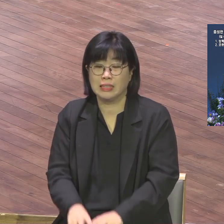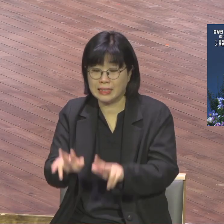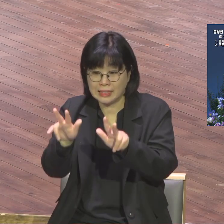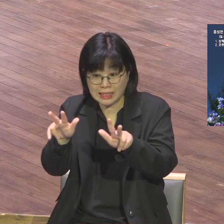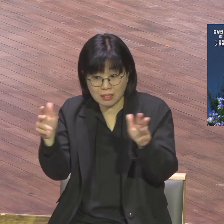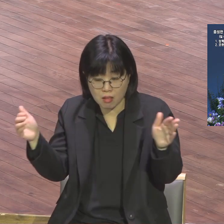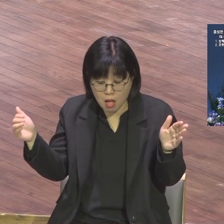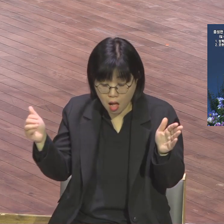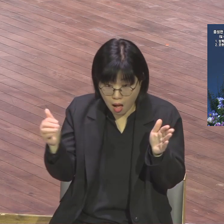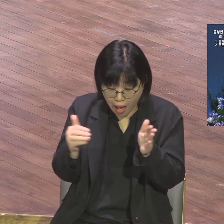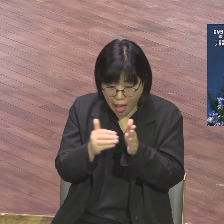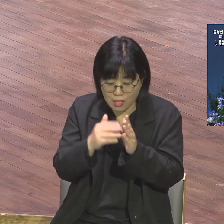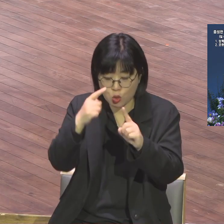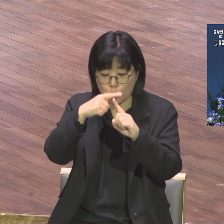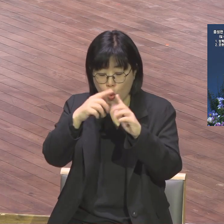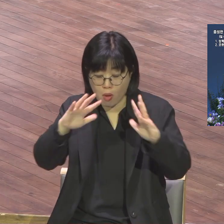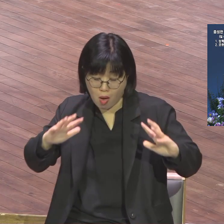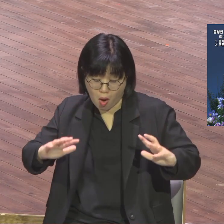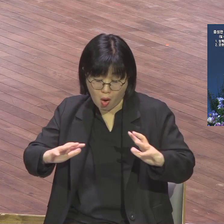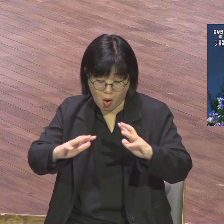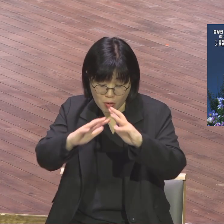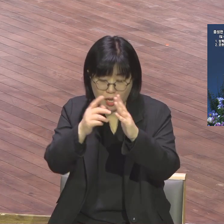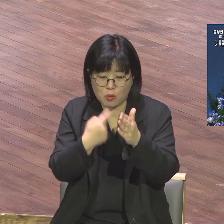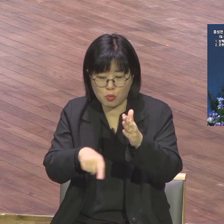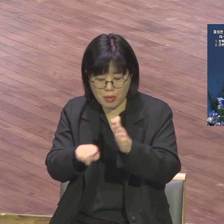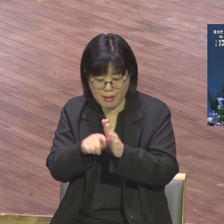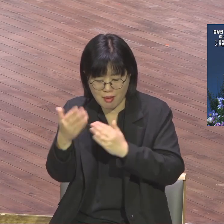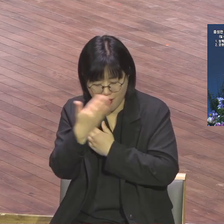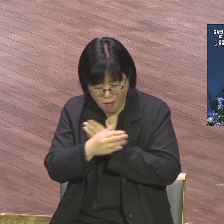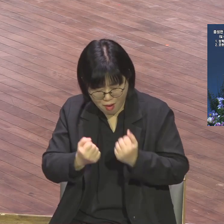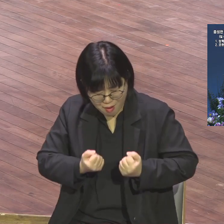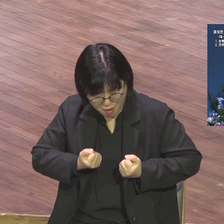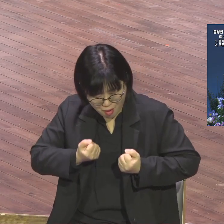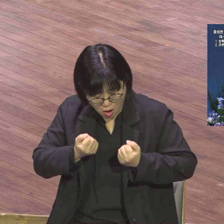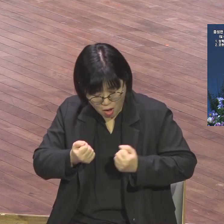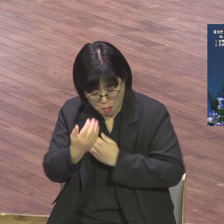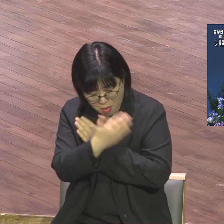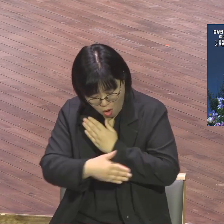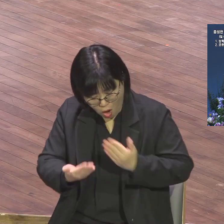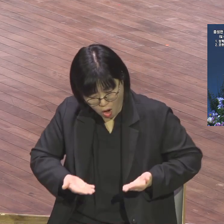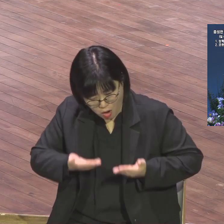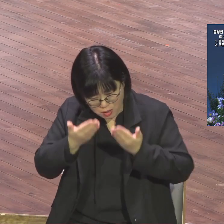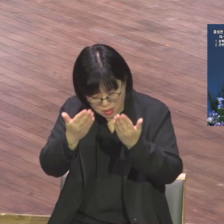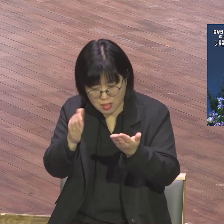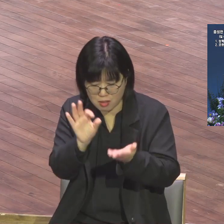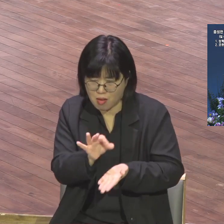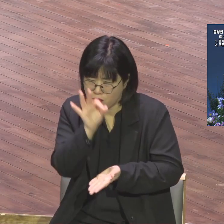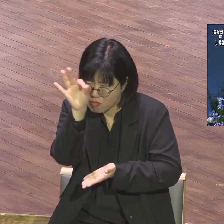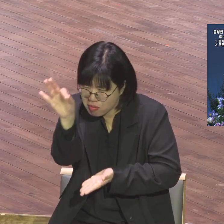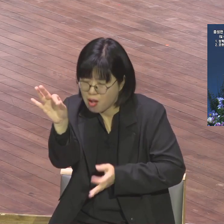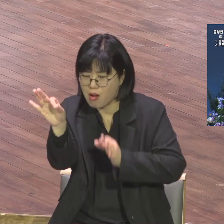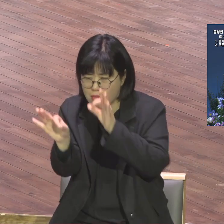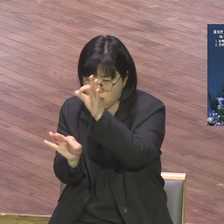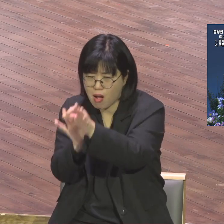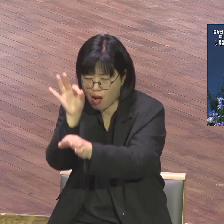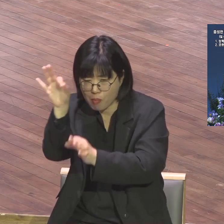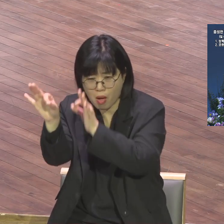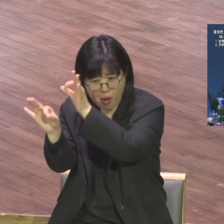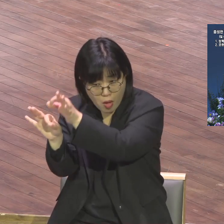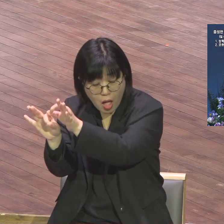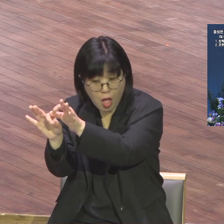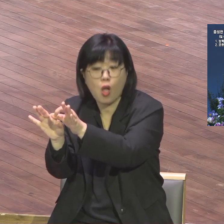지금까지 본당 헌당을 위해서 헌신한 성도님들의 헌신은 이 직분 맡아서